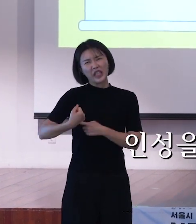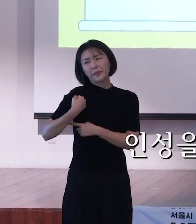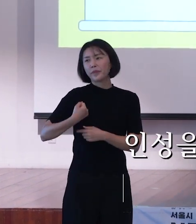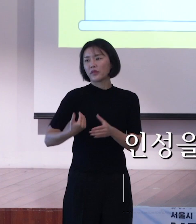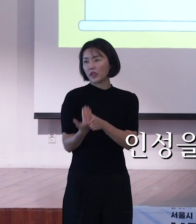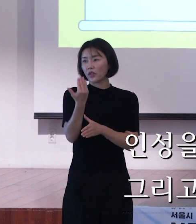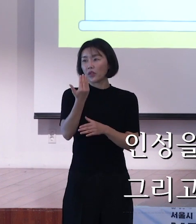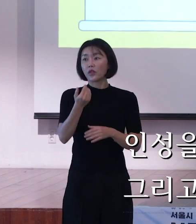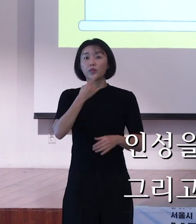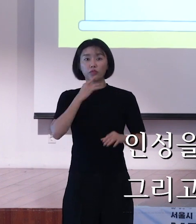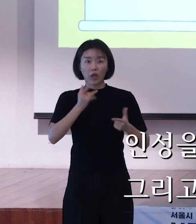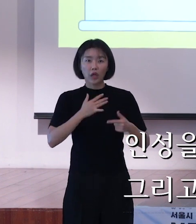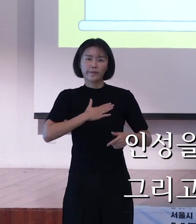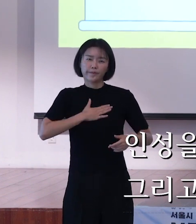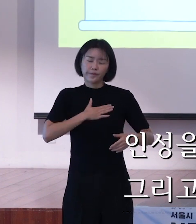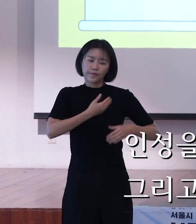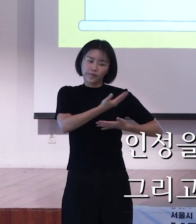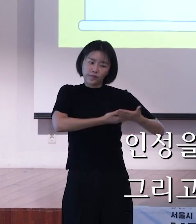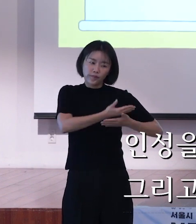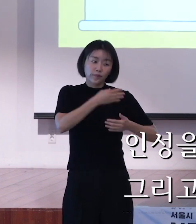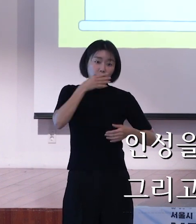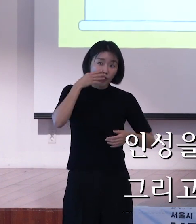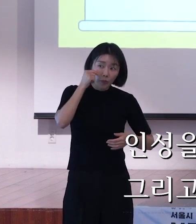그리고 정서적 상호작용이